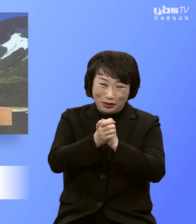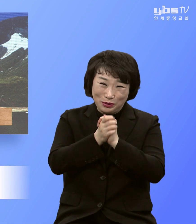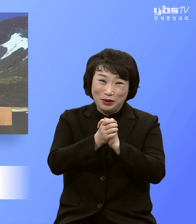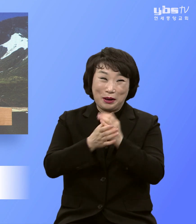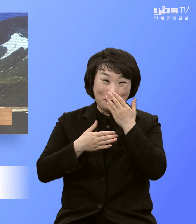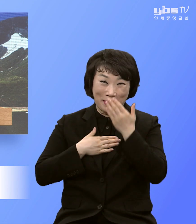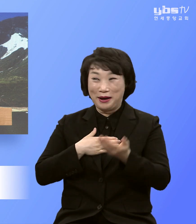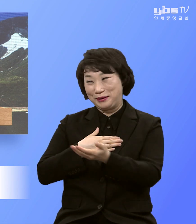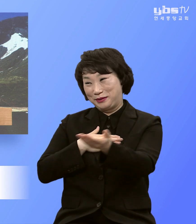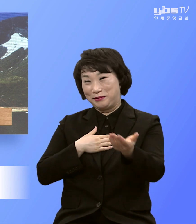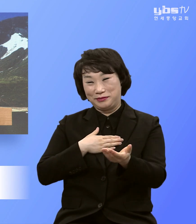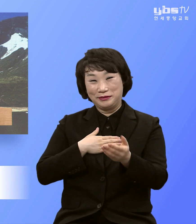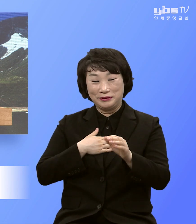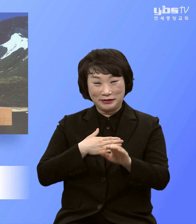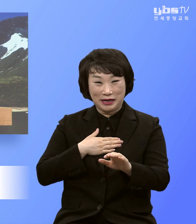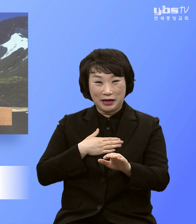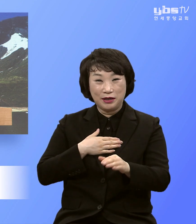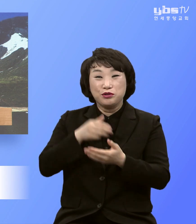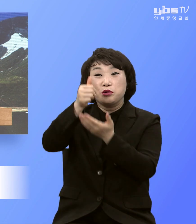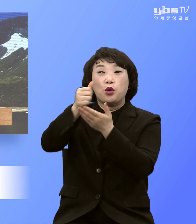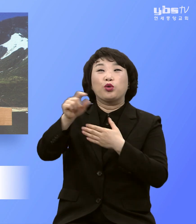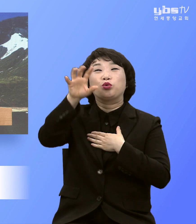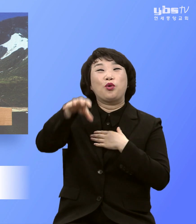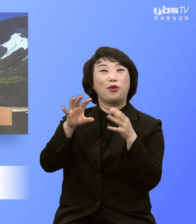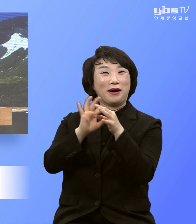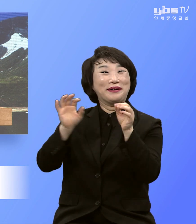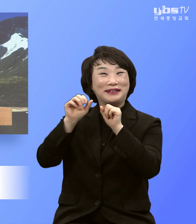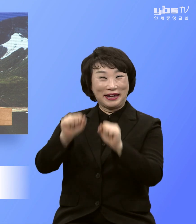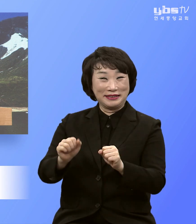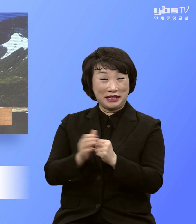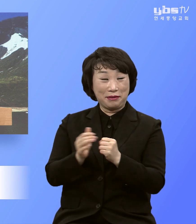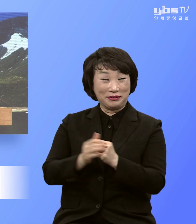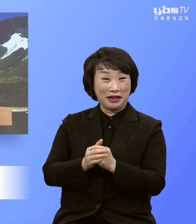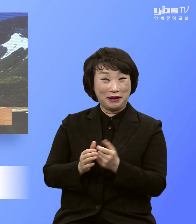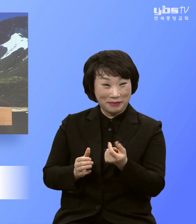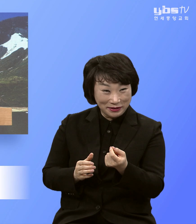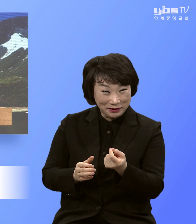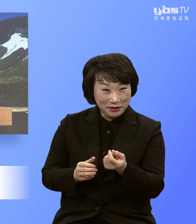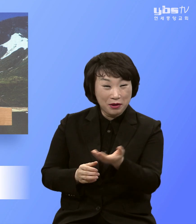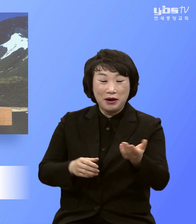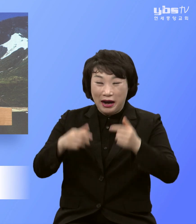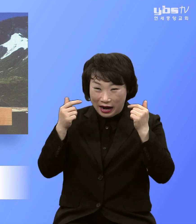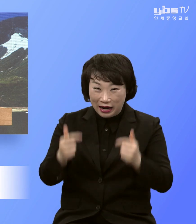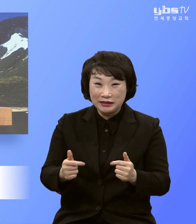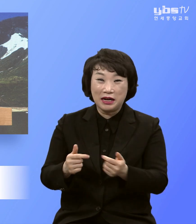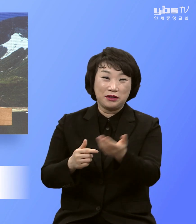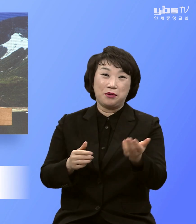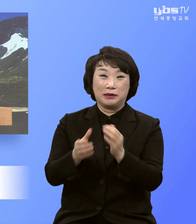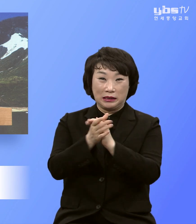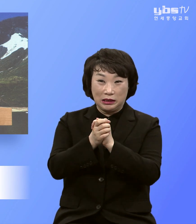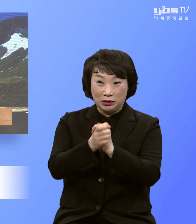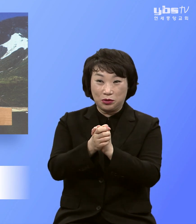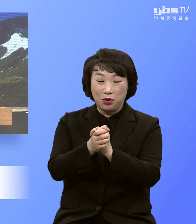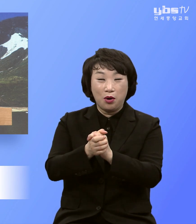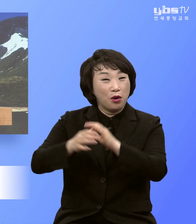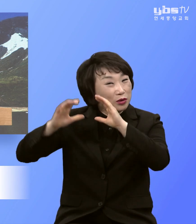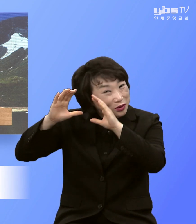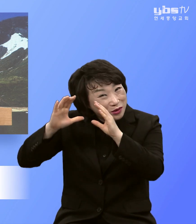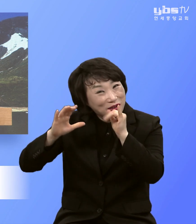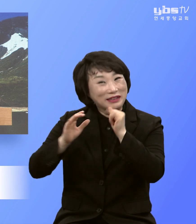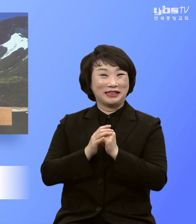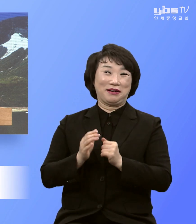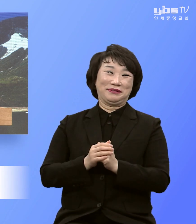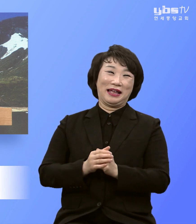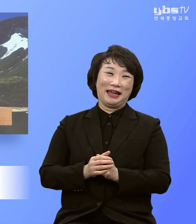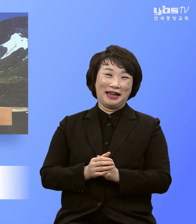있다. 주님이 무수무지하시고 어디서나 언제든지 기도를 들으시기